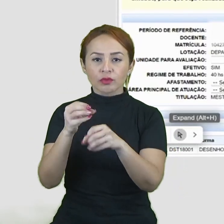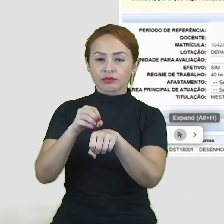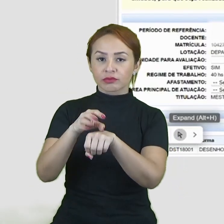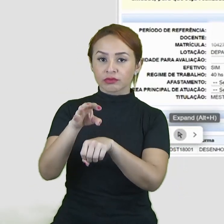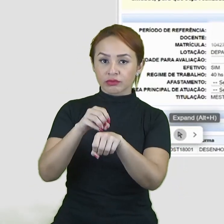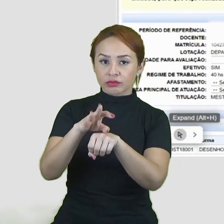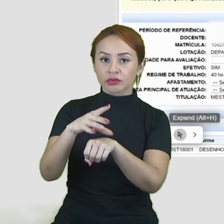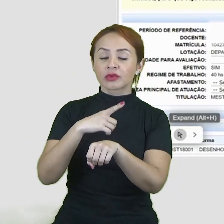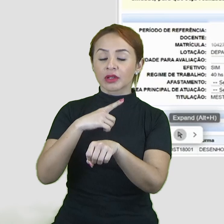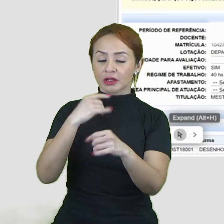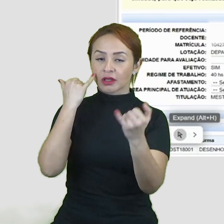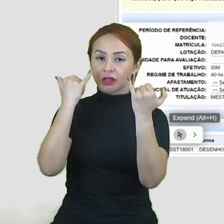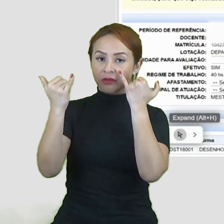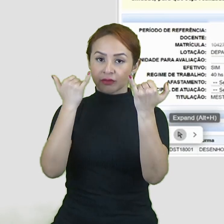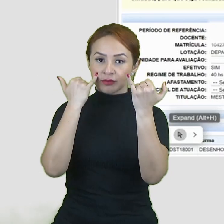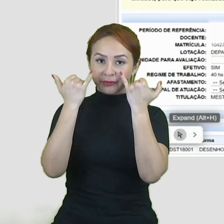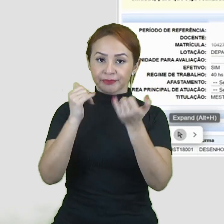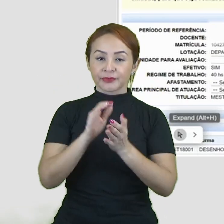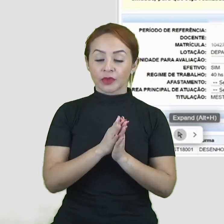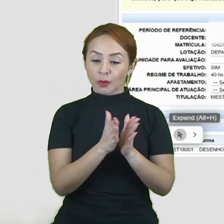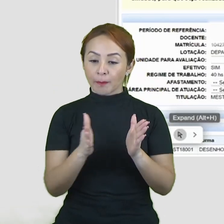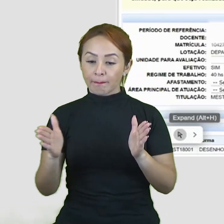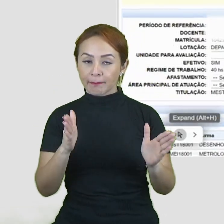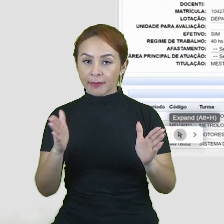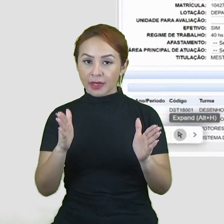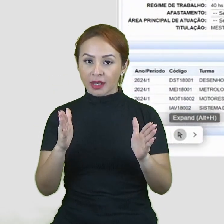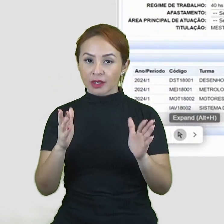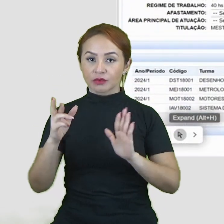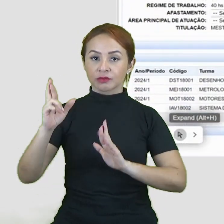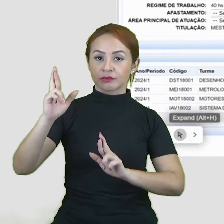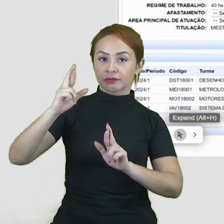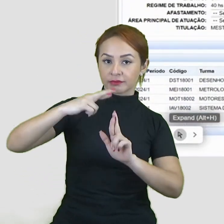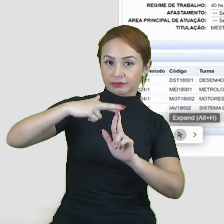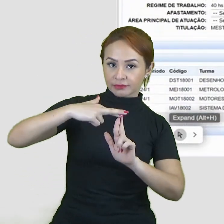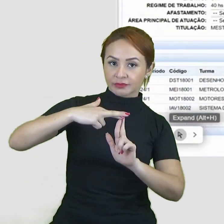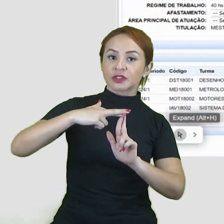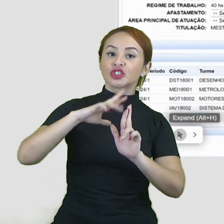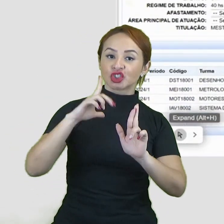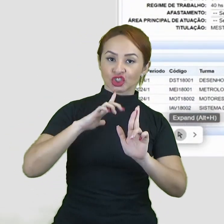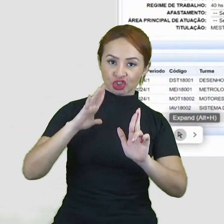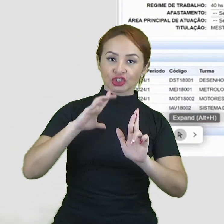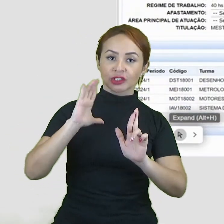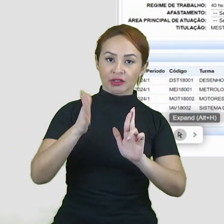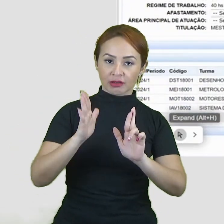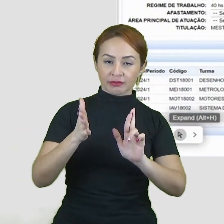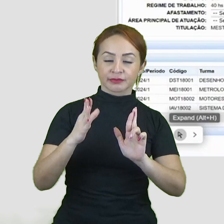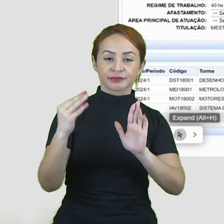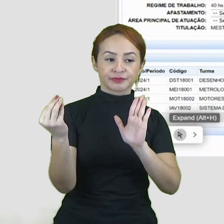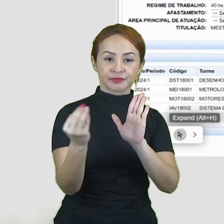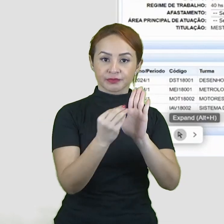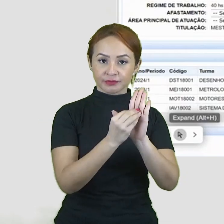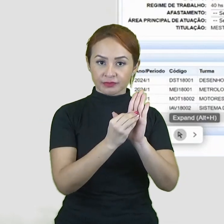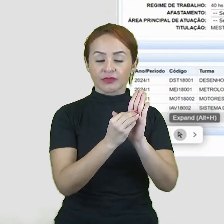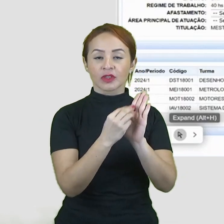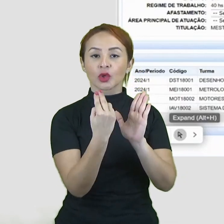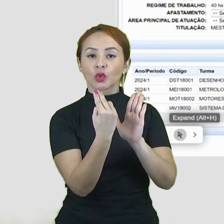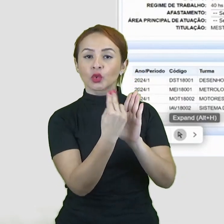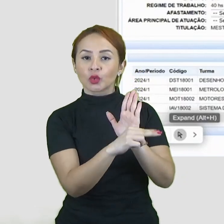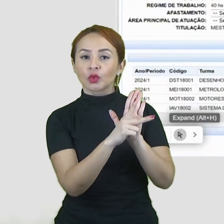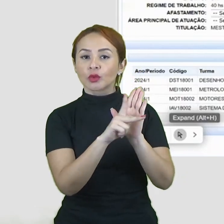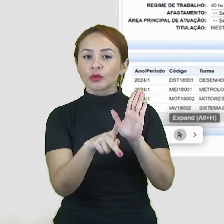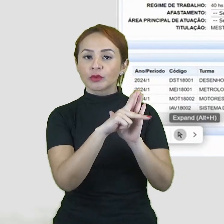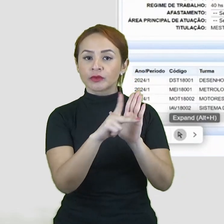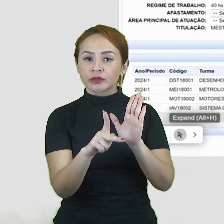né, esse plano deve ser preenchido. Então, aqui a gente vai ter algumas informações. O período de referência já